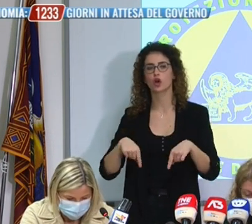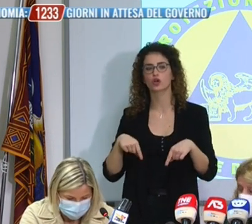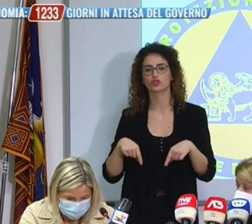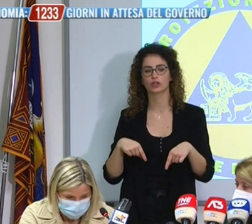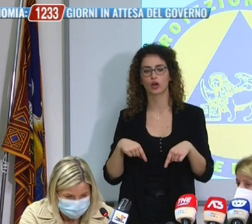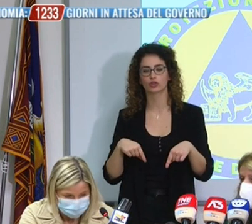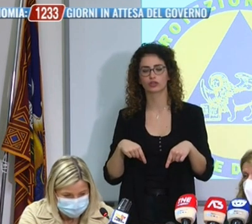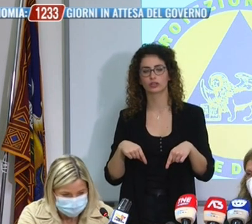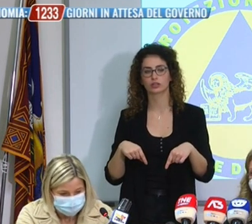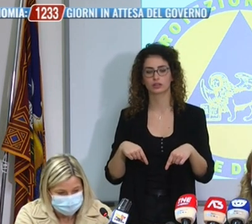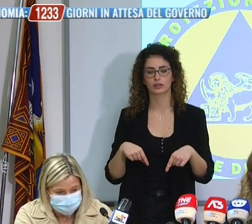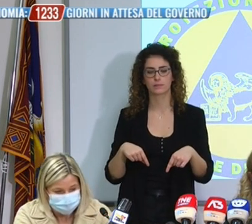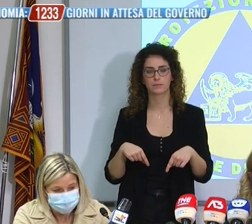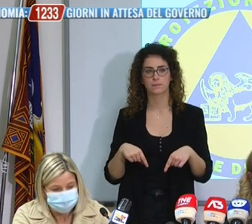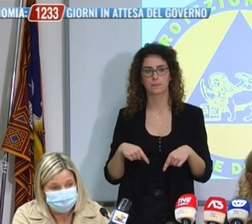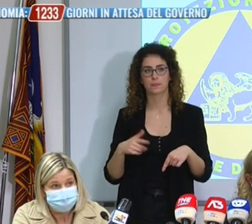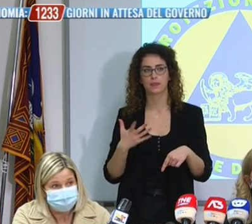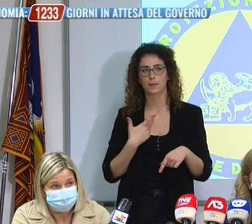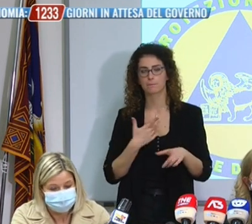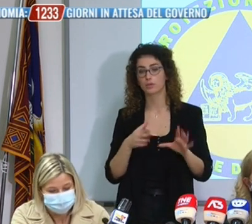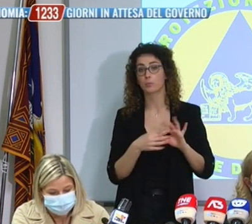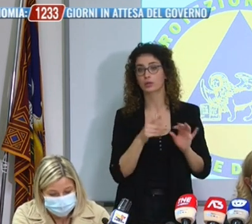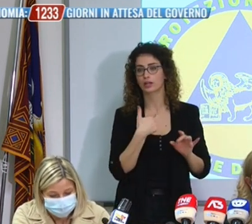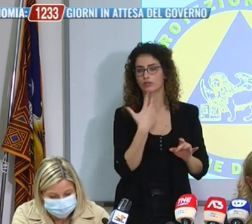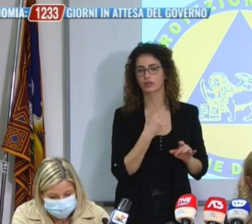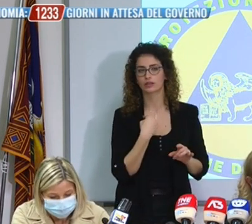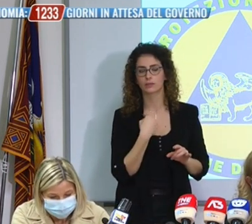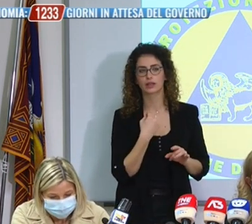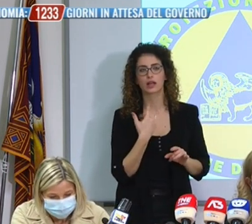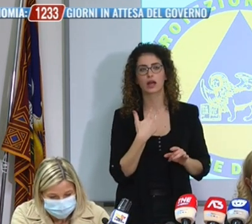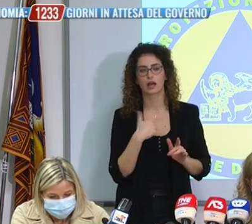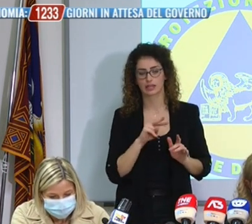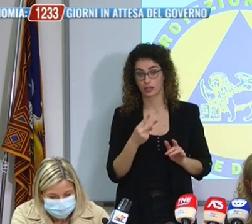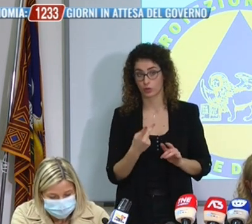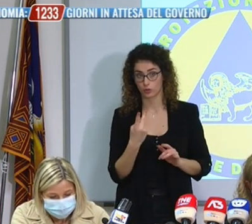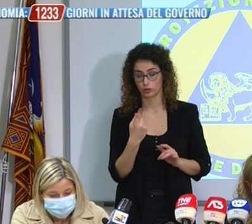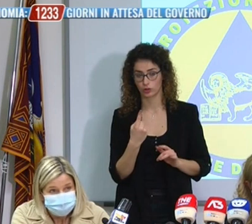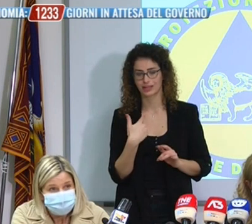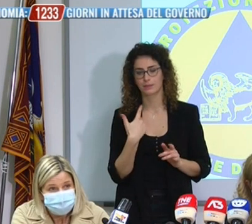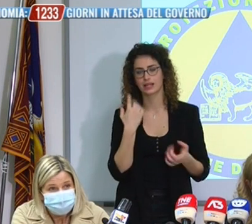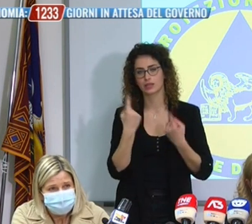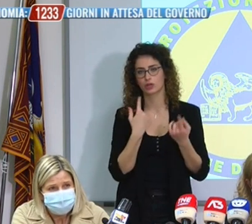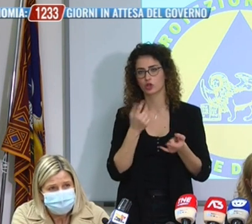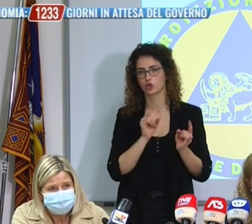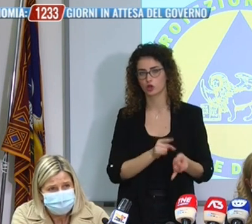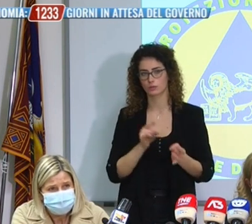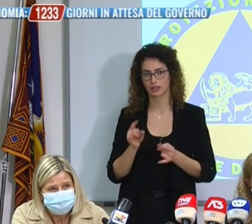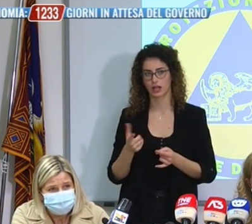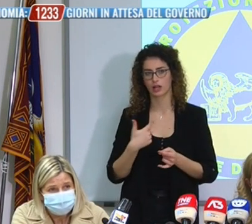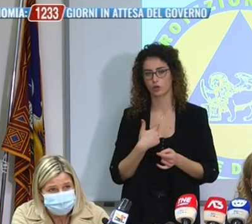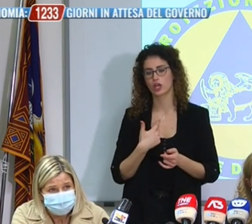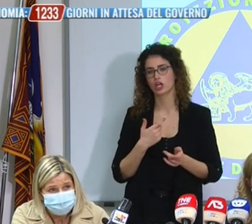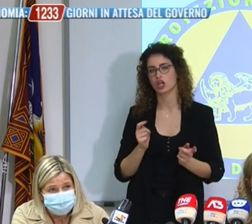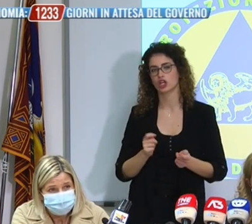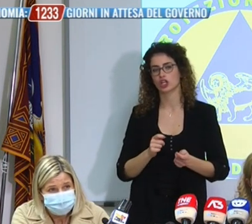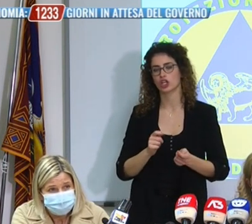farci per renderci conto. La seconda cosa che chiedo, per quanto riguarda sempre la questione ospedaliera, oggi abbiamo pubblicato noi nel giornale di